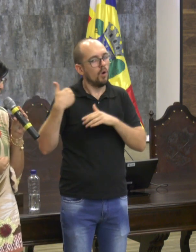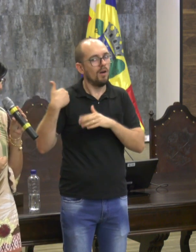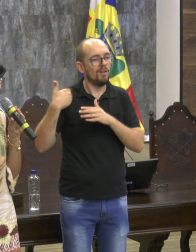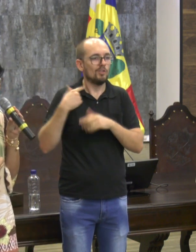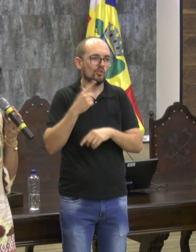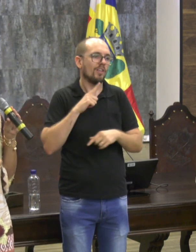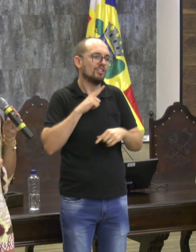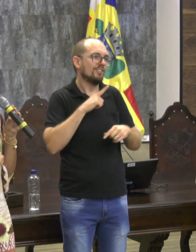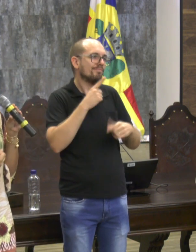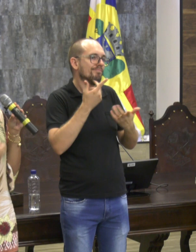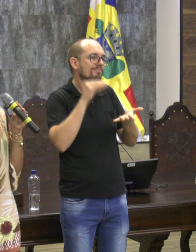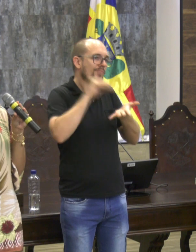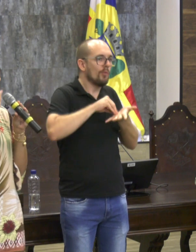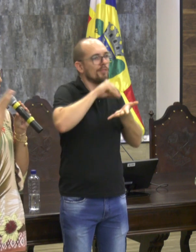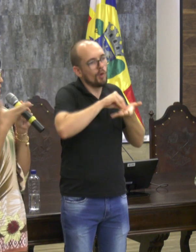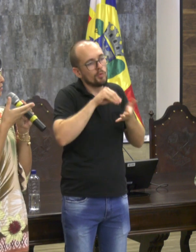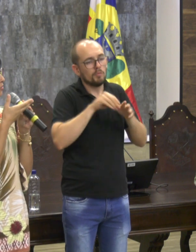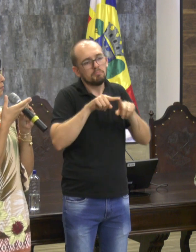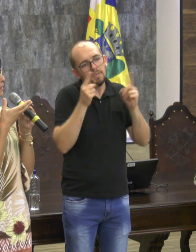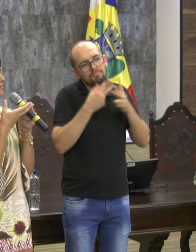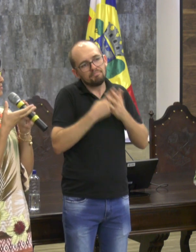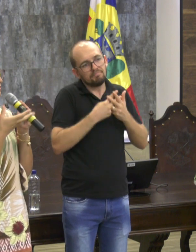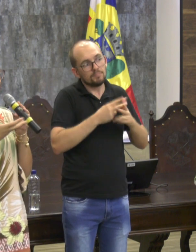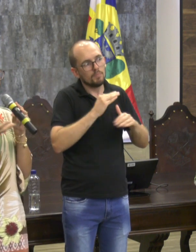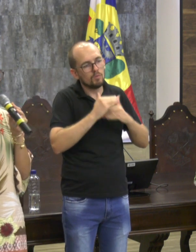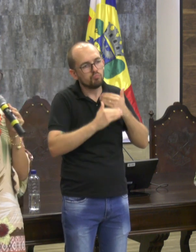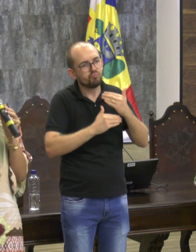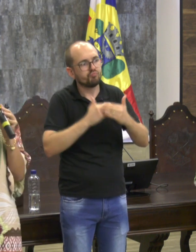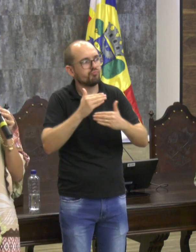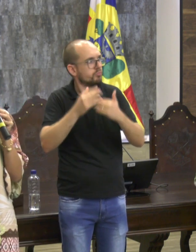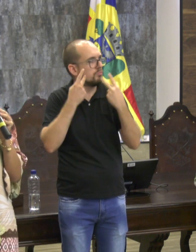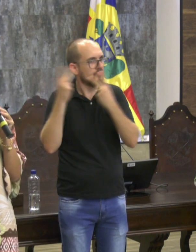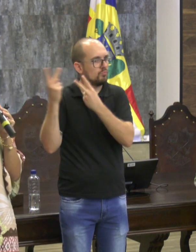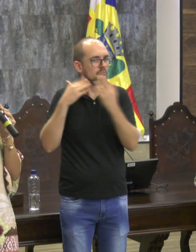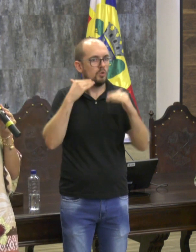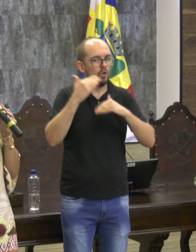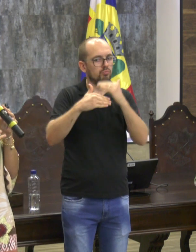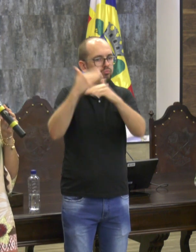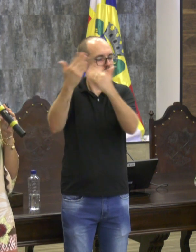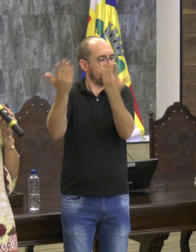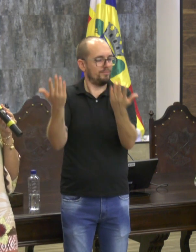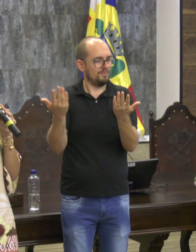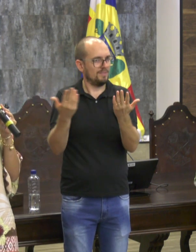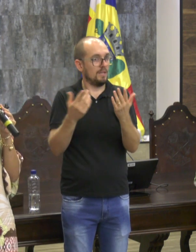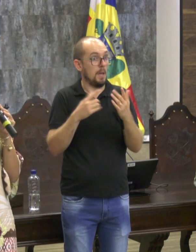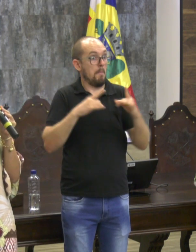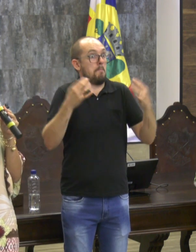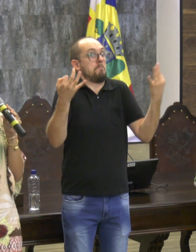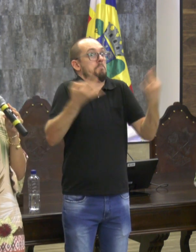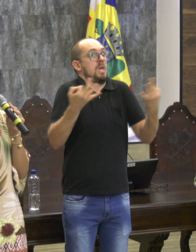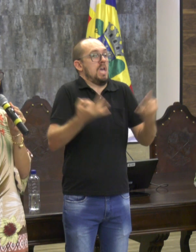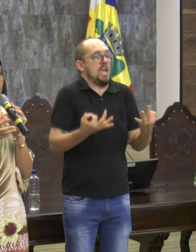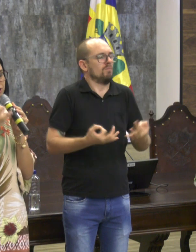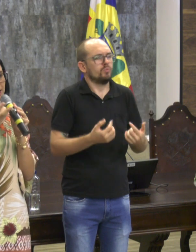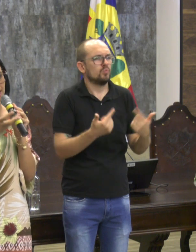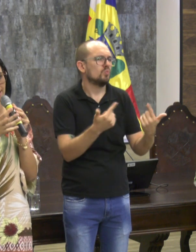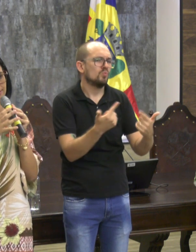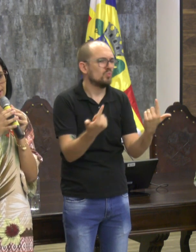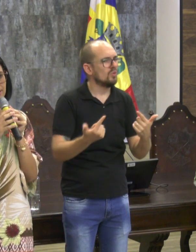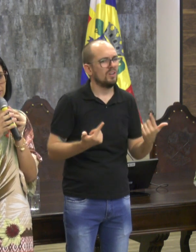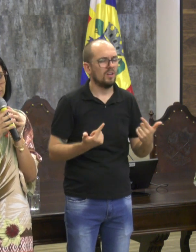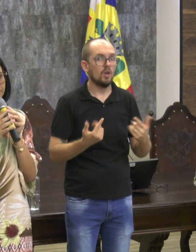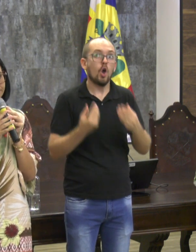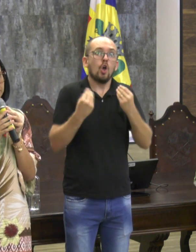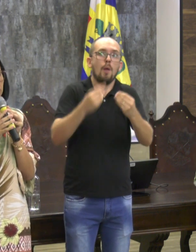tudo isso. E, por incrível que pareça, vocês vão falar, meu Deus, né? Como que vocês conseguiram chegar